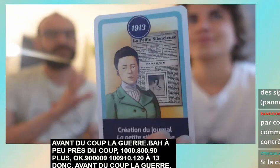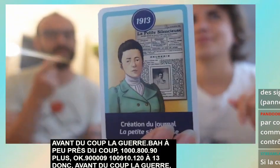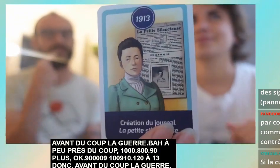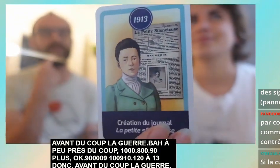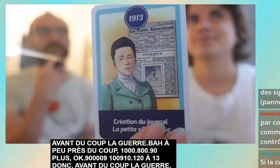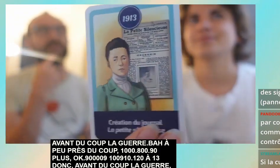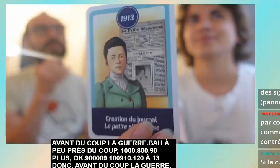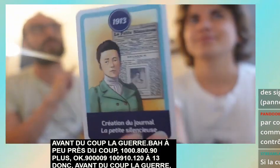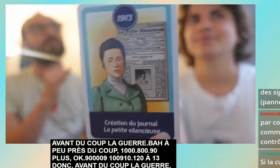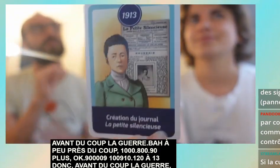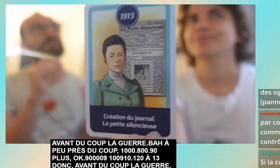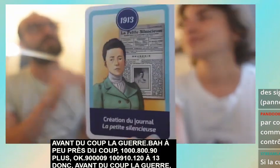Donc, ça veut dire du coup donc de